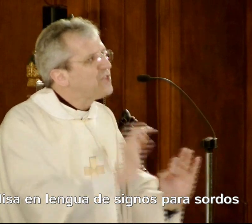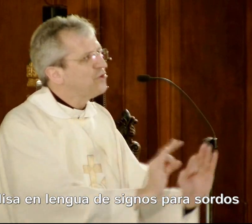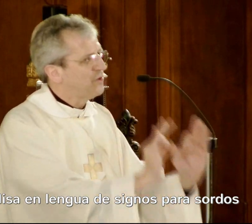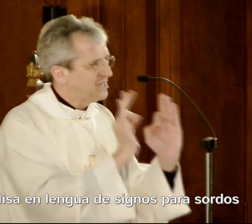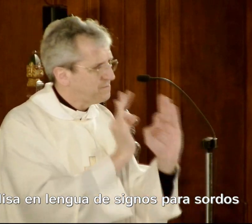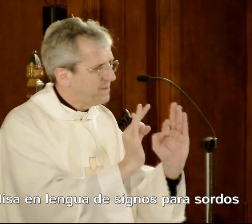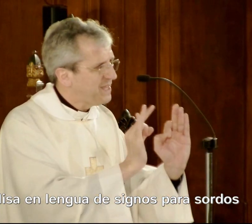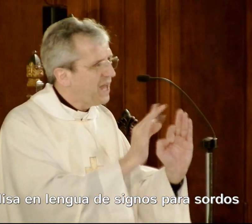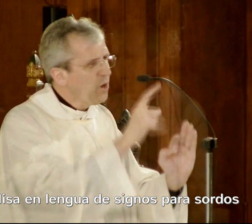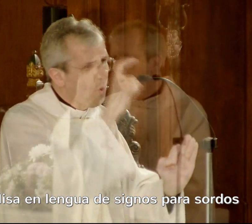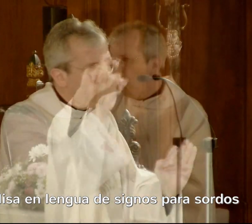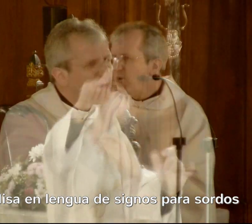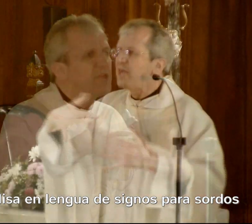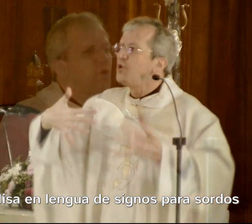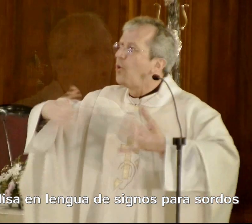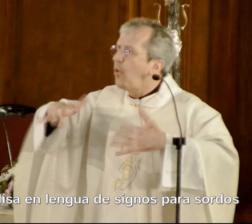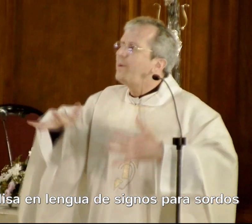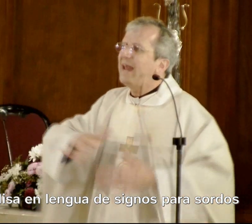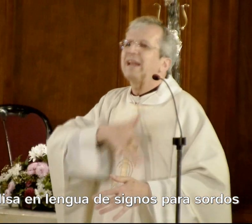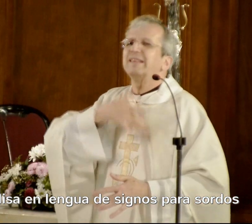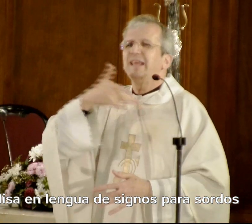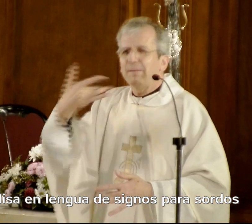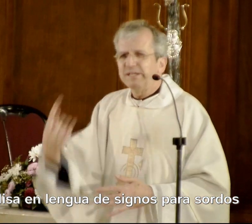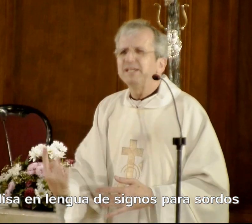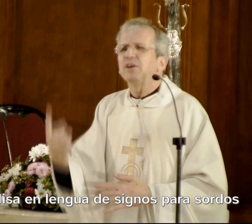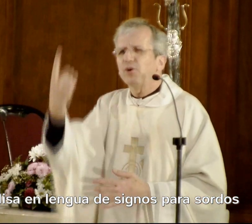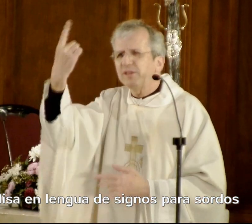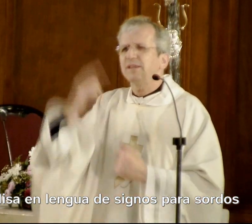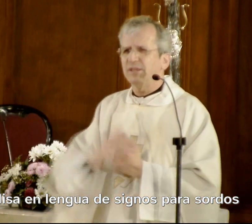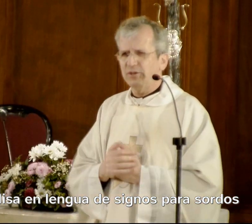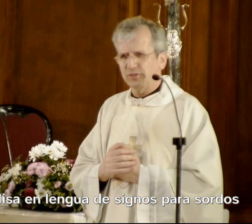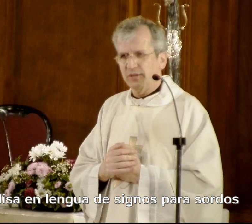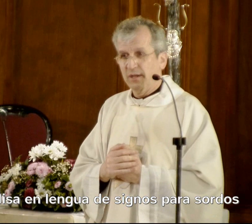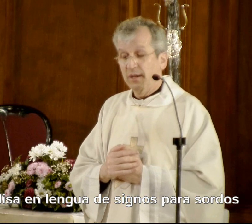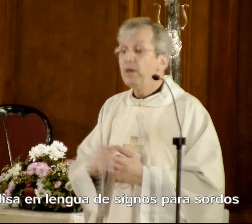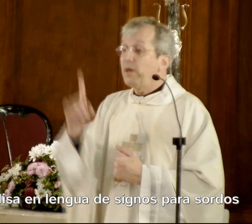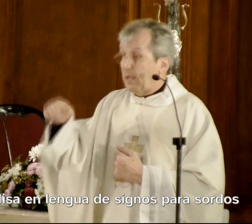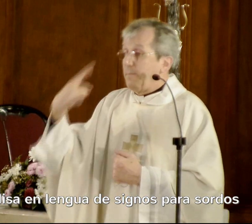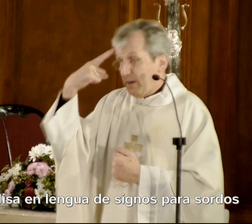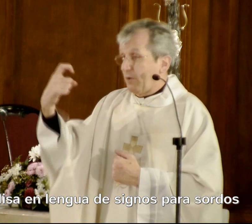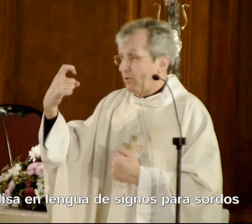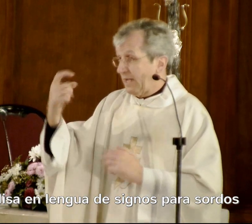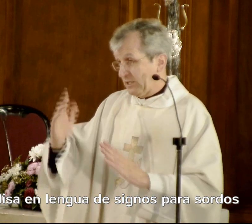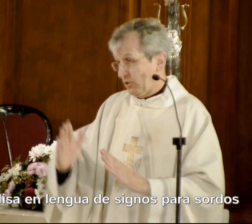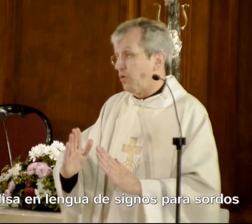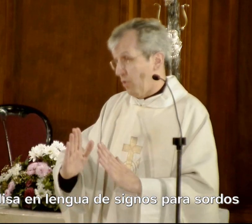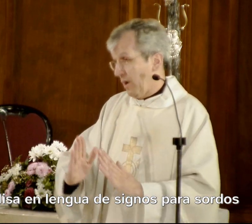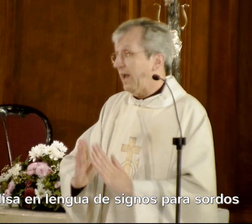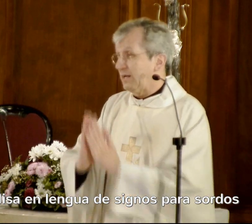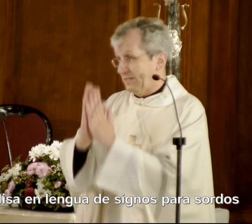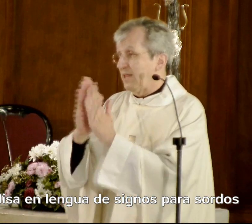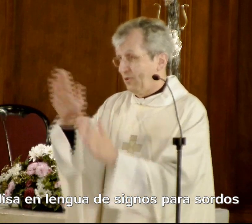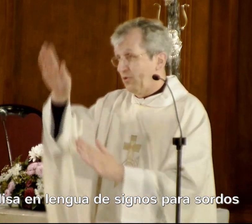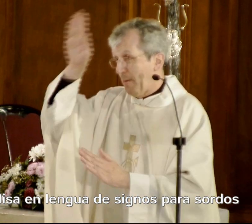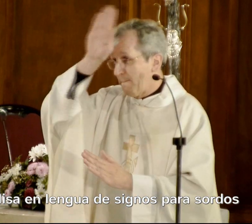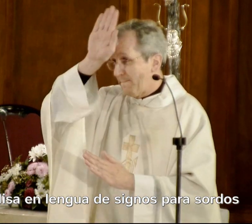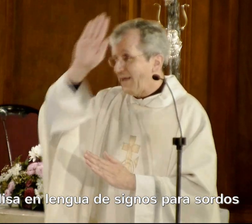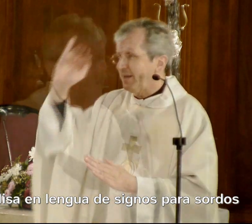año especial, un año jubilar de la misericordia de Dios. Y también recordáis cómo el Santo Padre